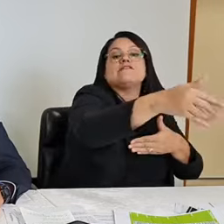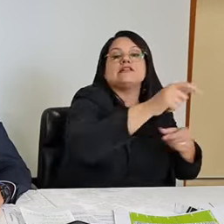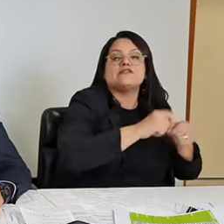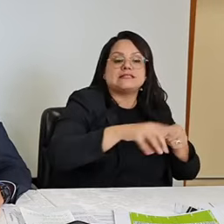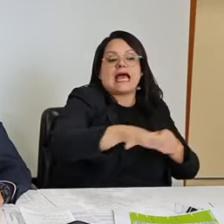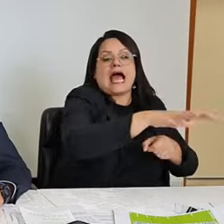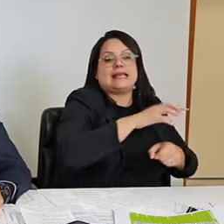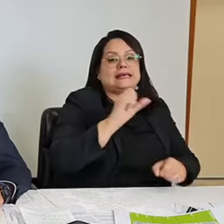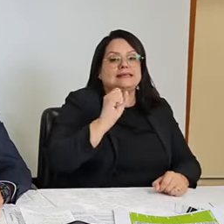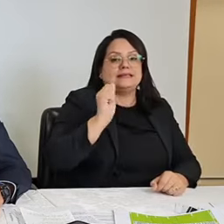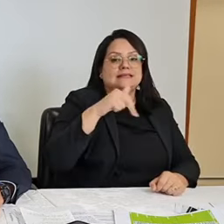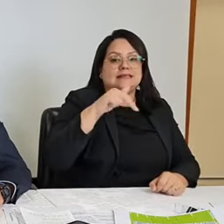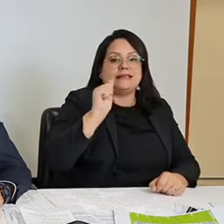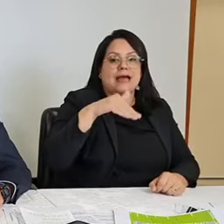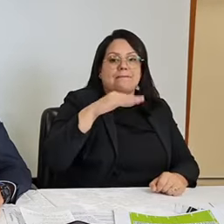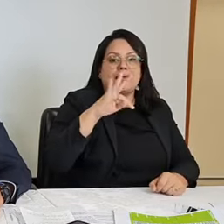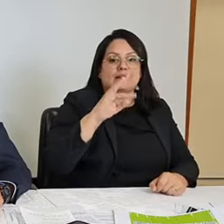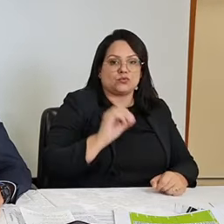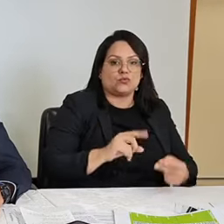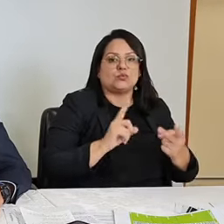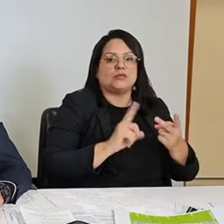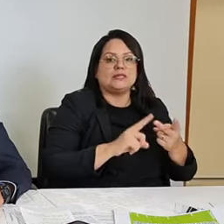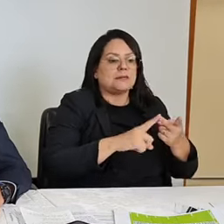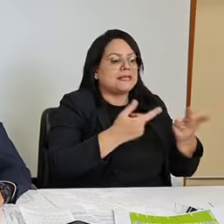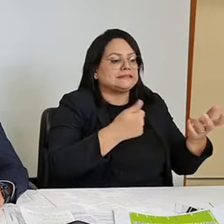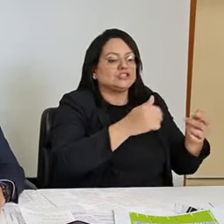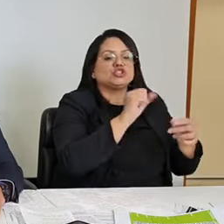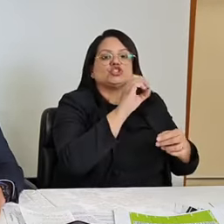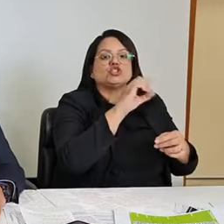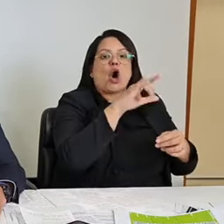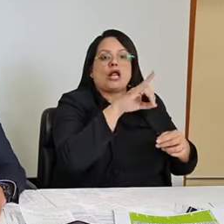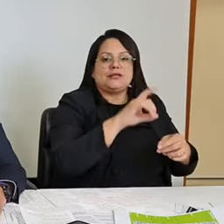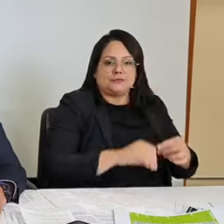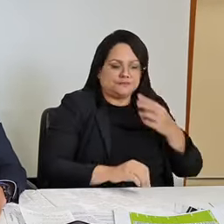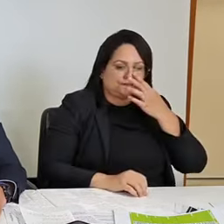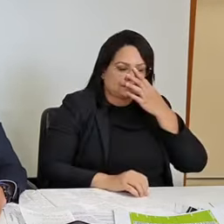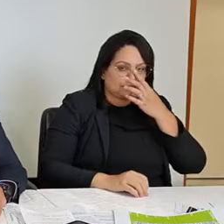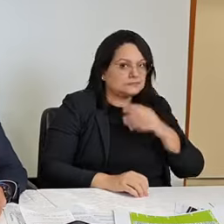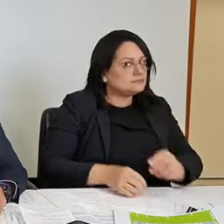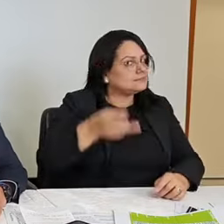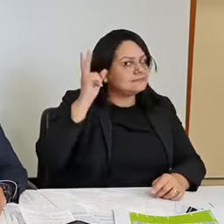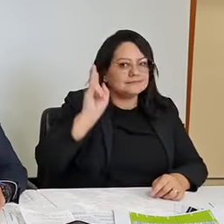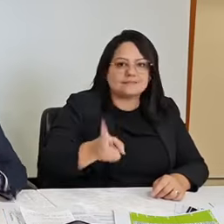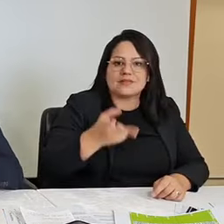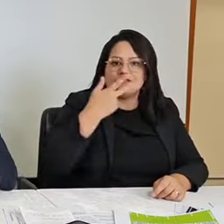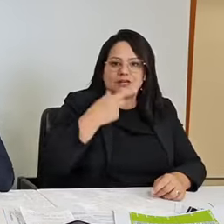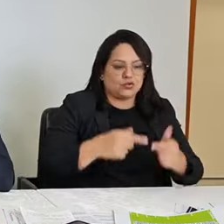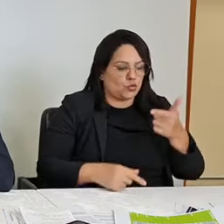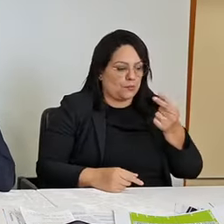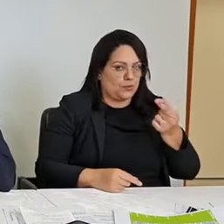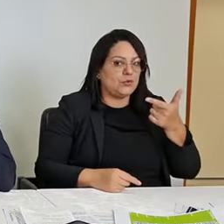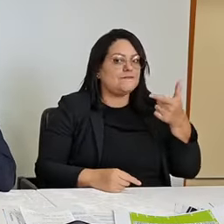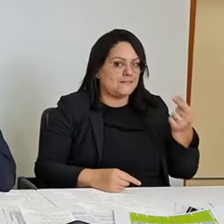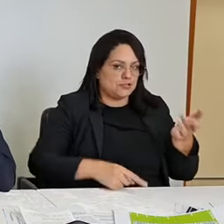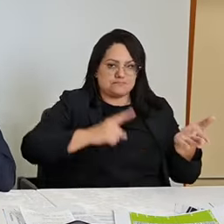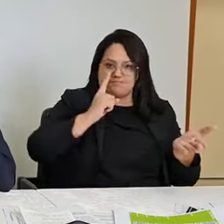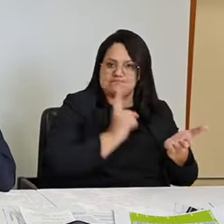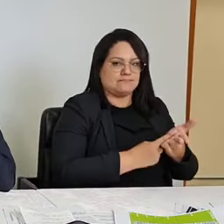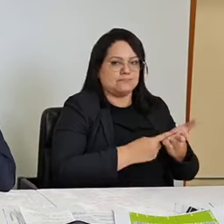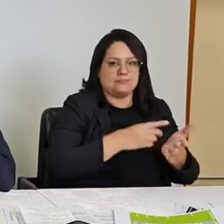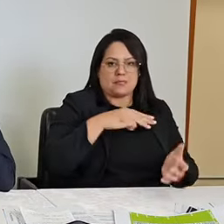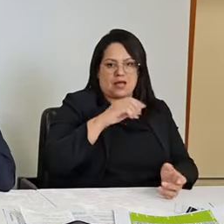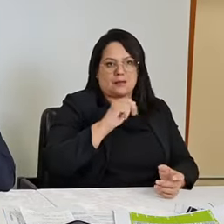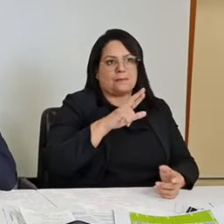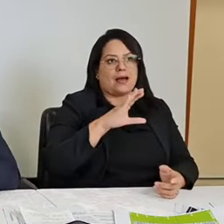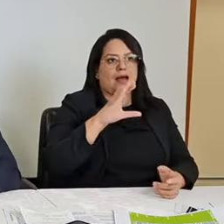de saneamento e resíduos sólidos? Eu costumo dizer que o marco legal do saneamento, que aconteceu em 2020, talvez